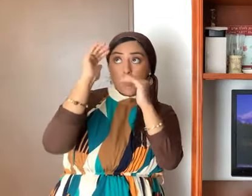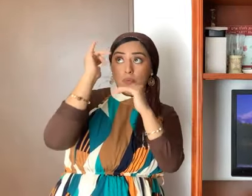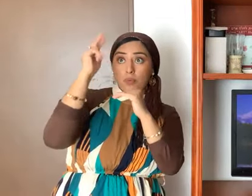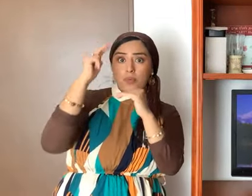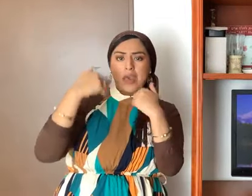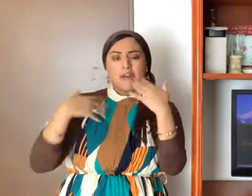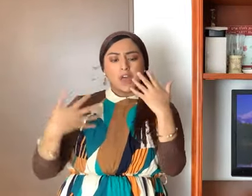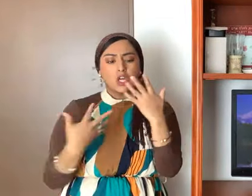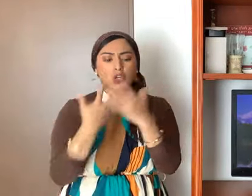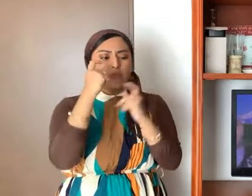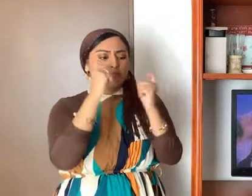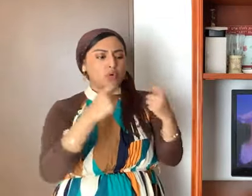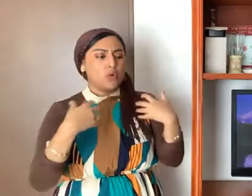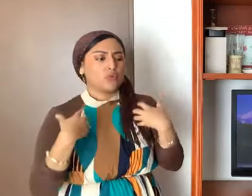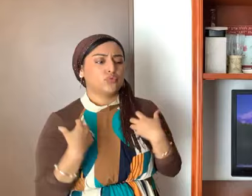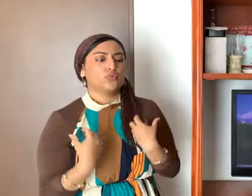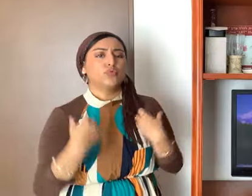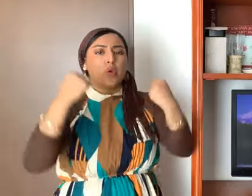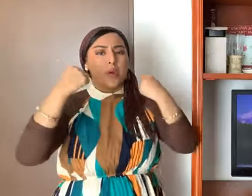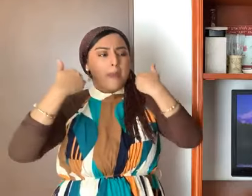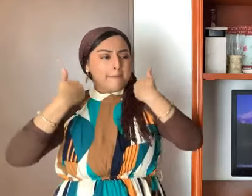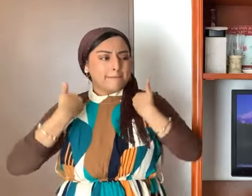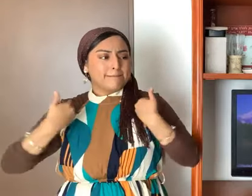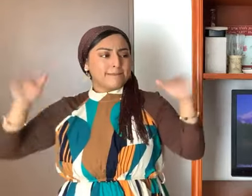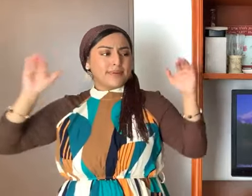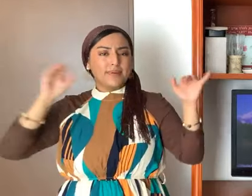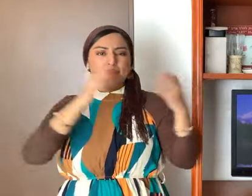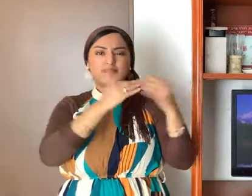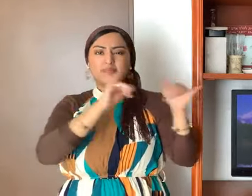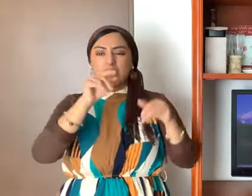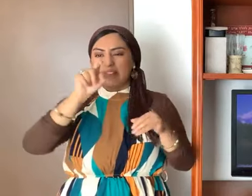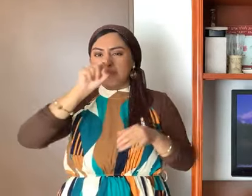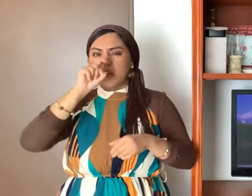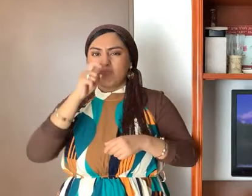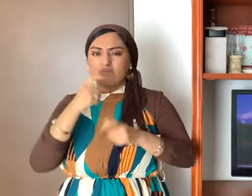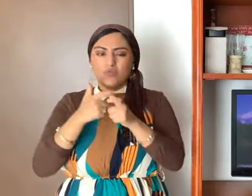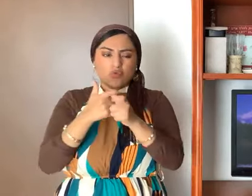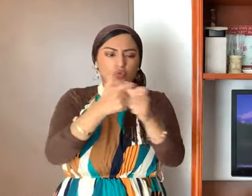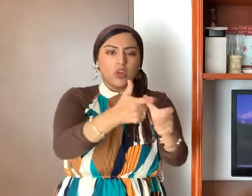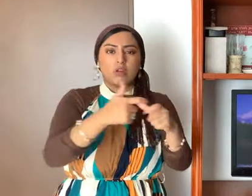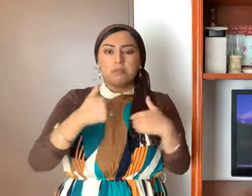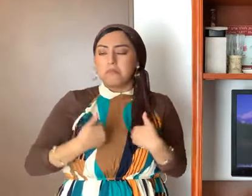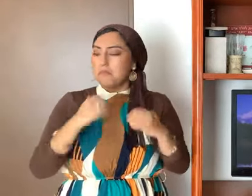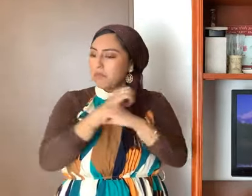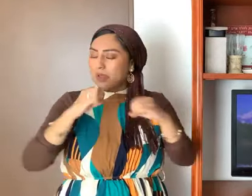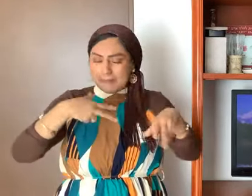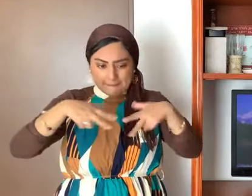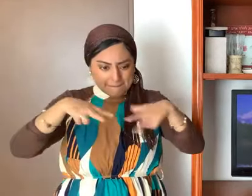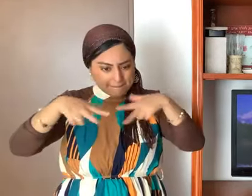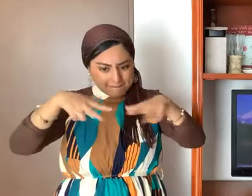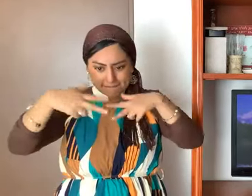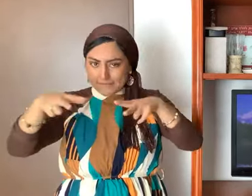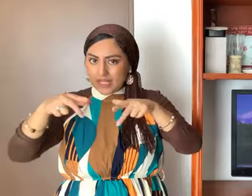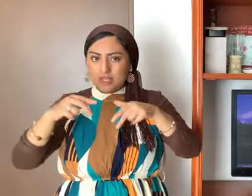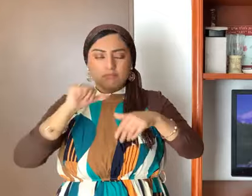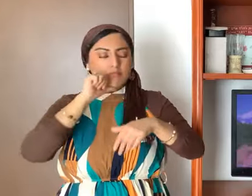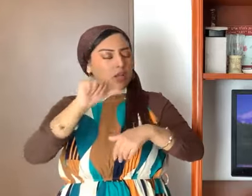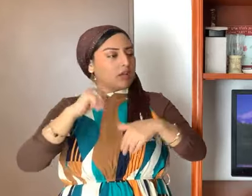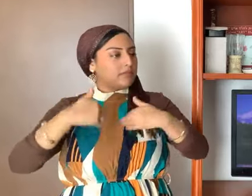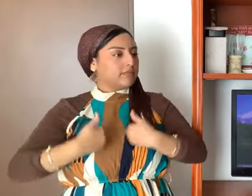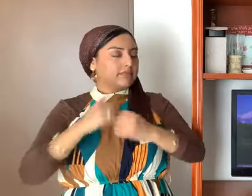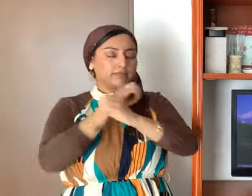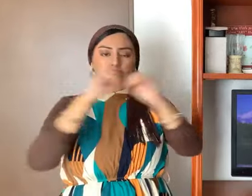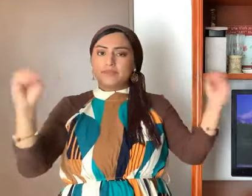tendrán nuevas fuerzas, levantarán alas como águilas, correrán y no se cansarán, caminarán y no se